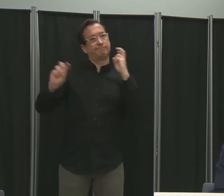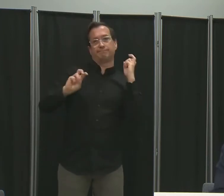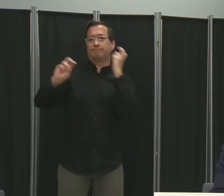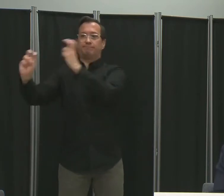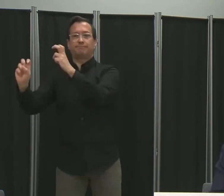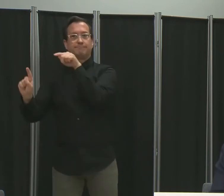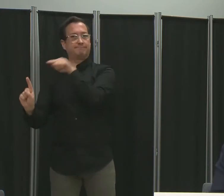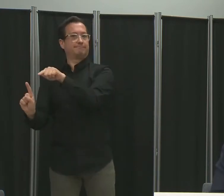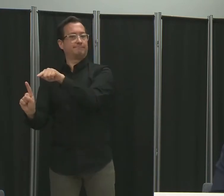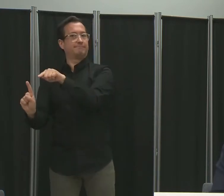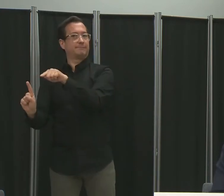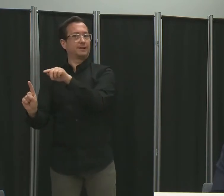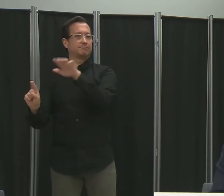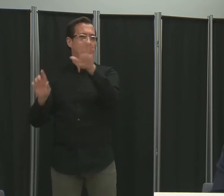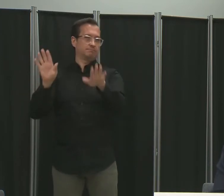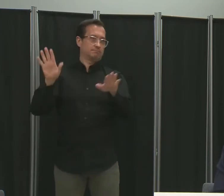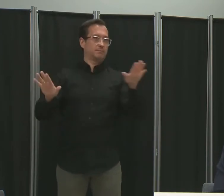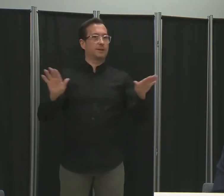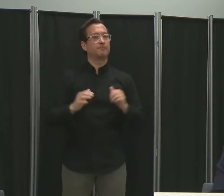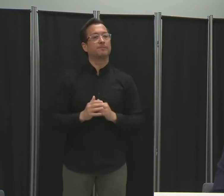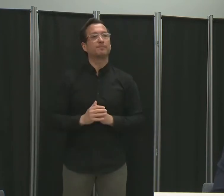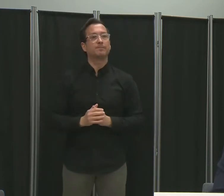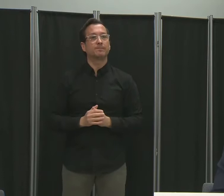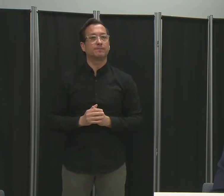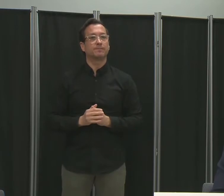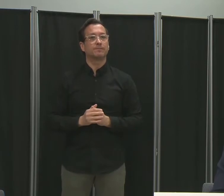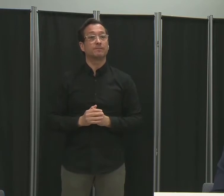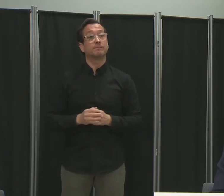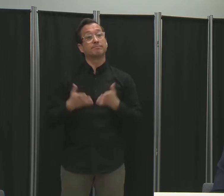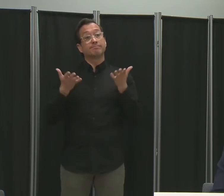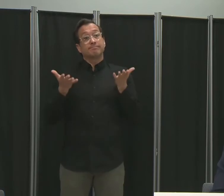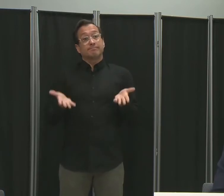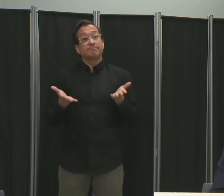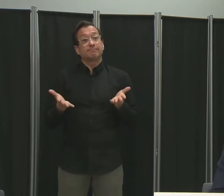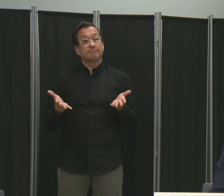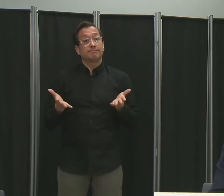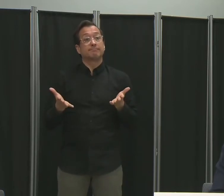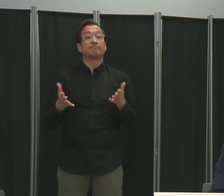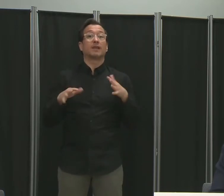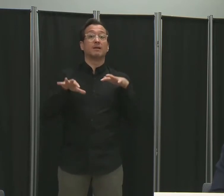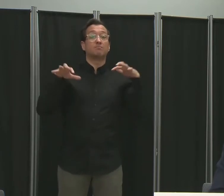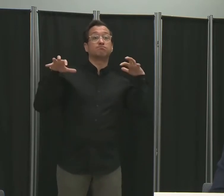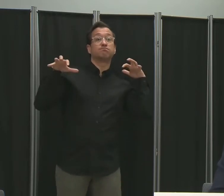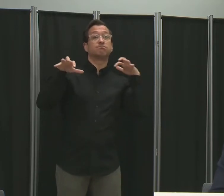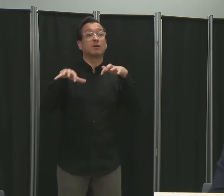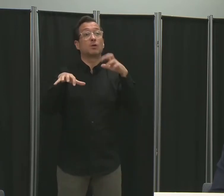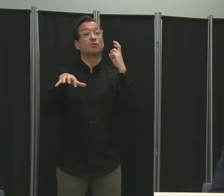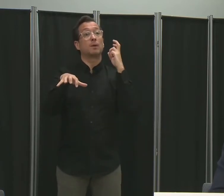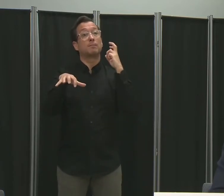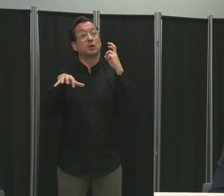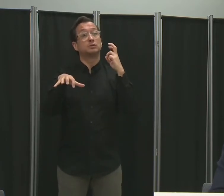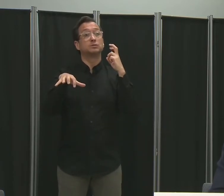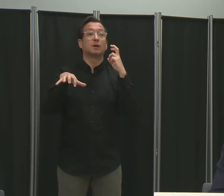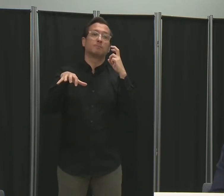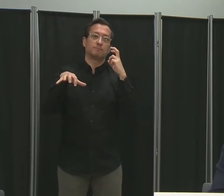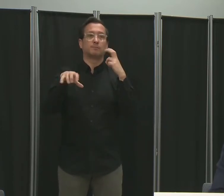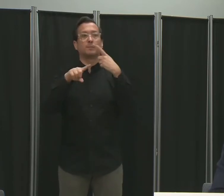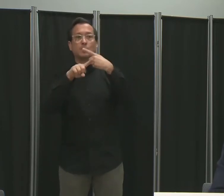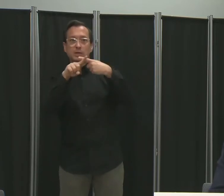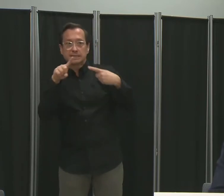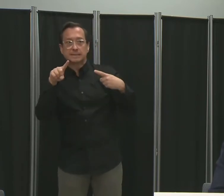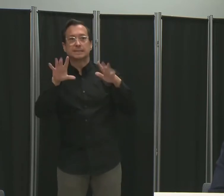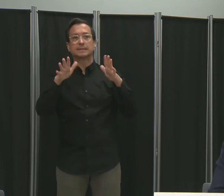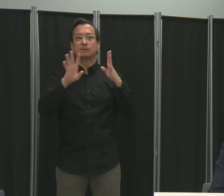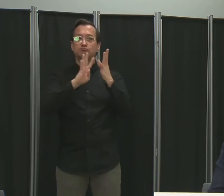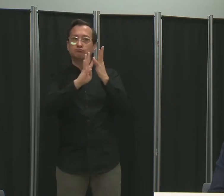a donc un achalandage ont à moitié de la capacité de prélèvement dans ses autobus donc on évite évidemment la population à